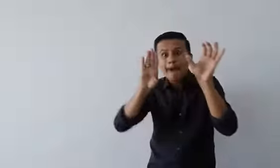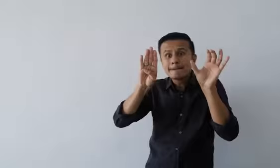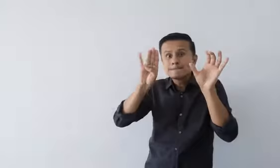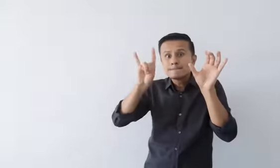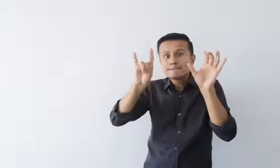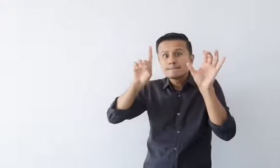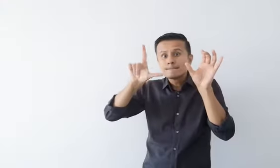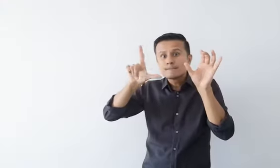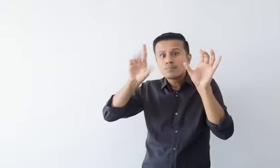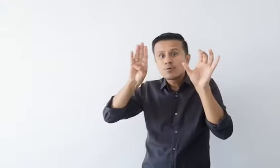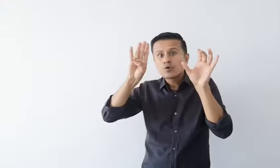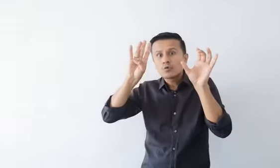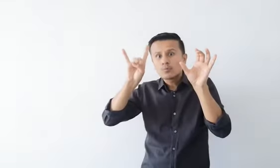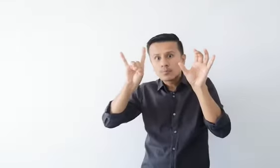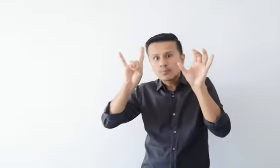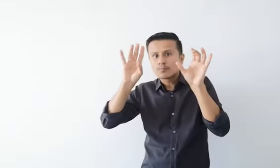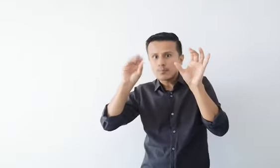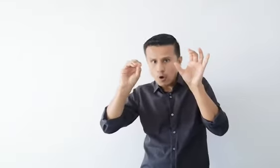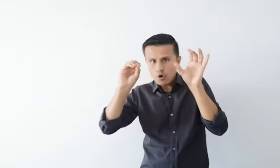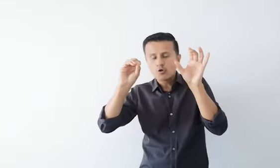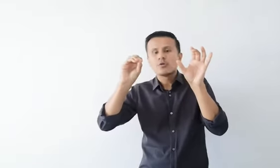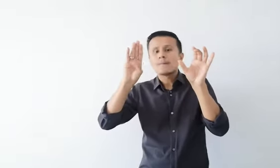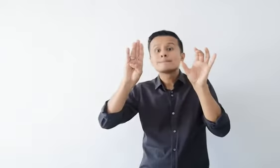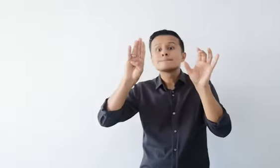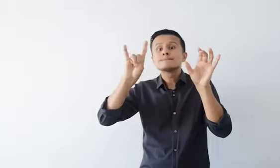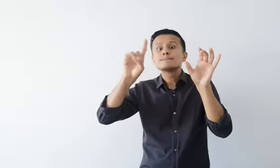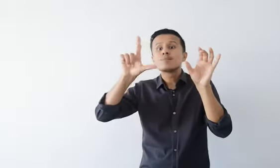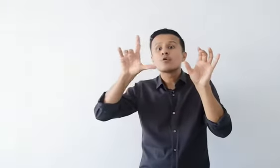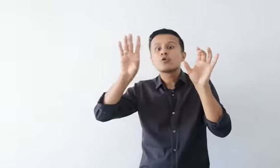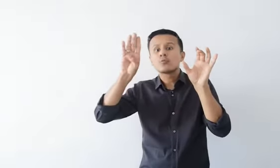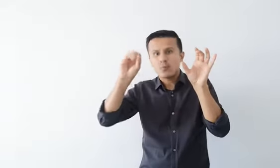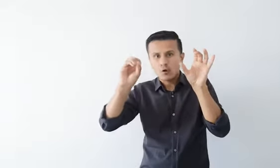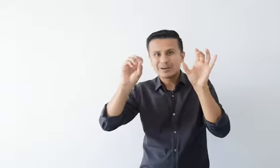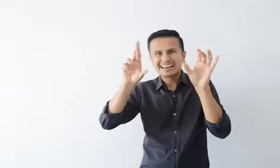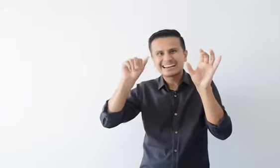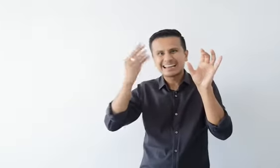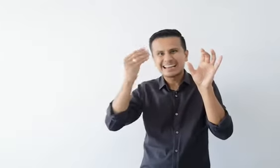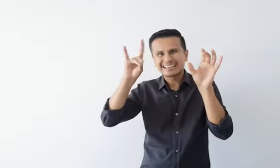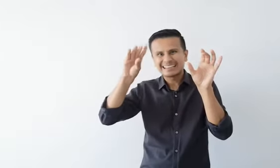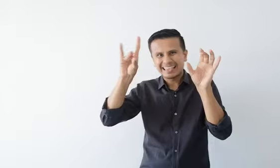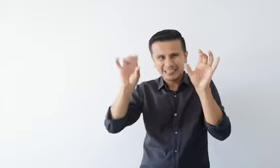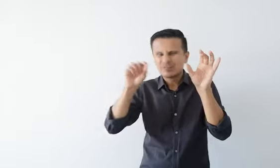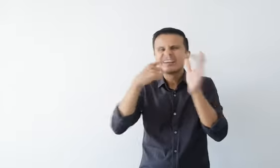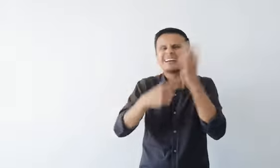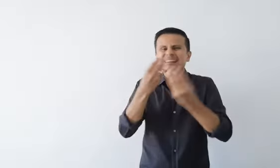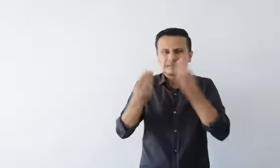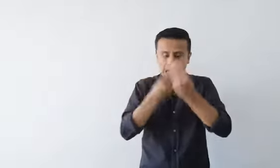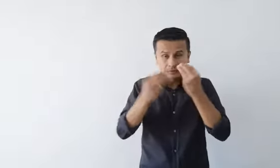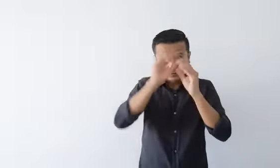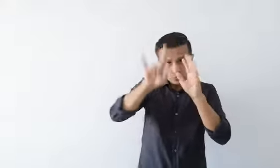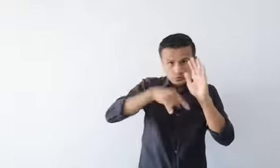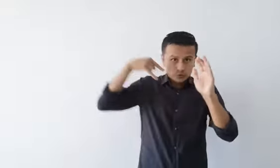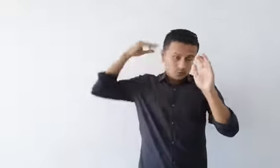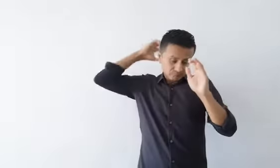y músculos respiratorios. La médula espinal conduce las sensaciones hasta el cerebro y las respuestas del mismo